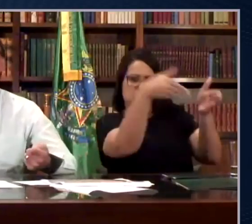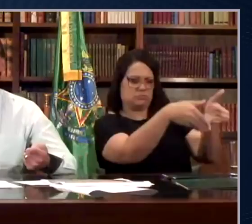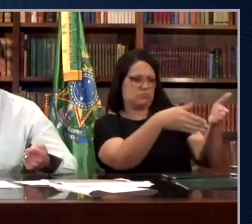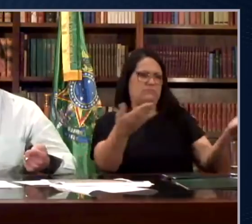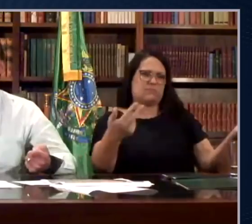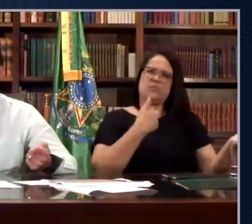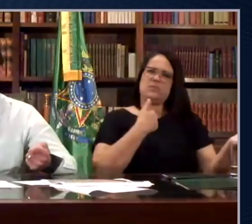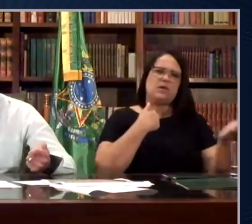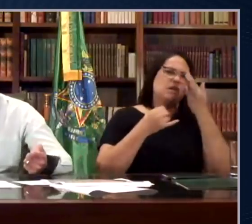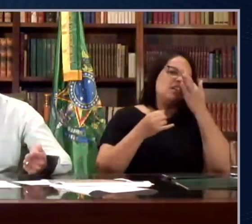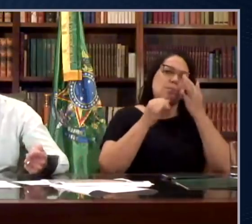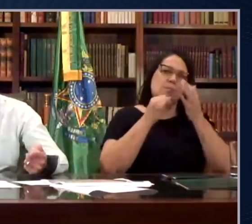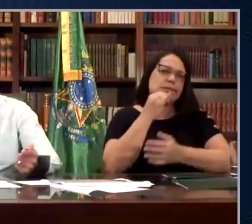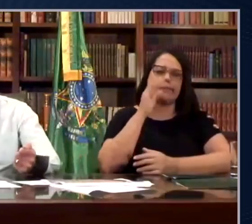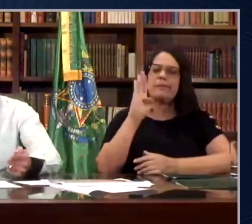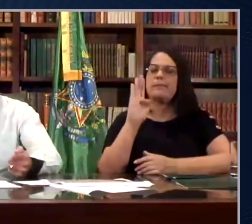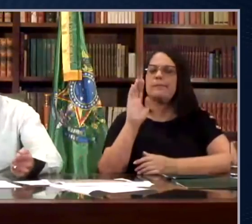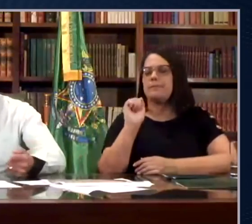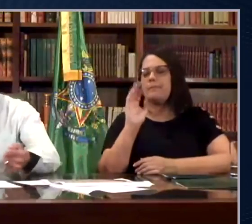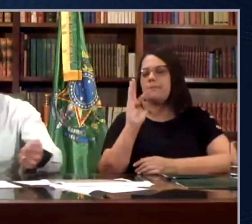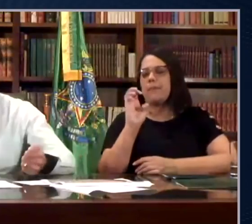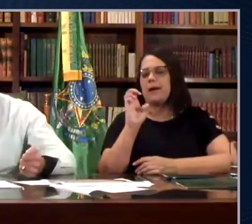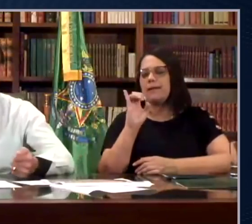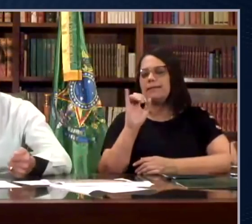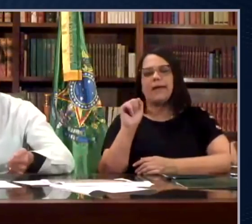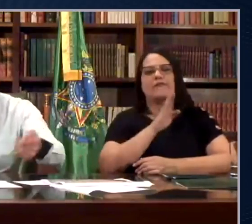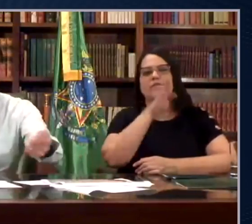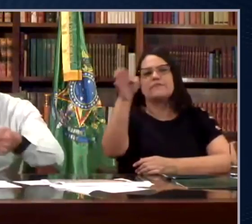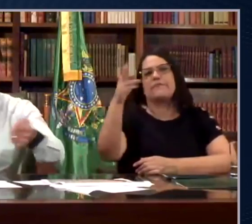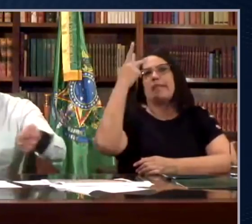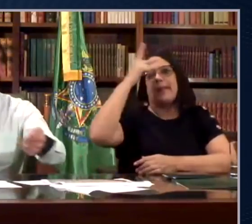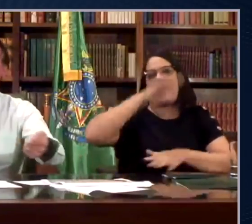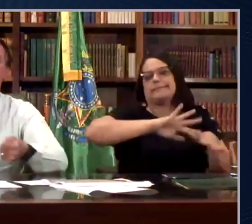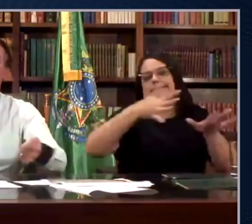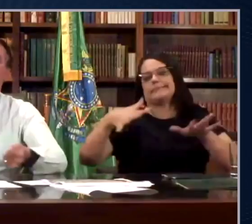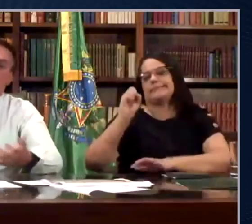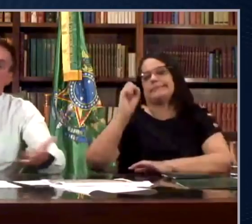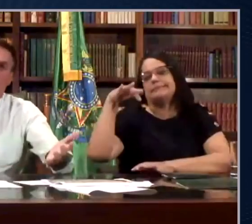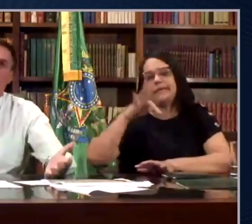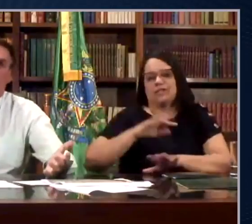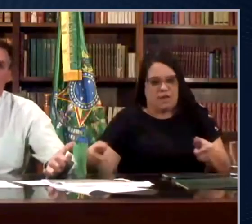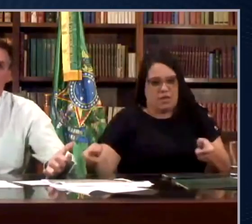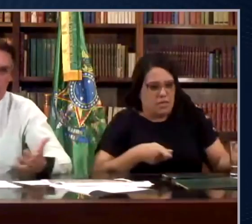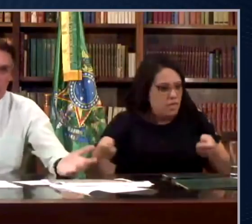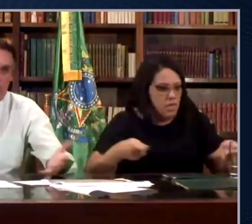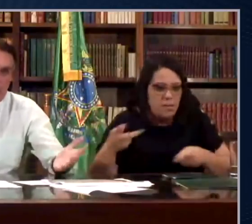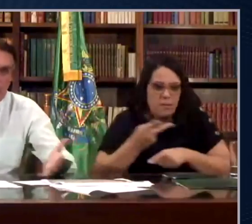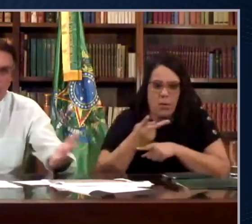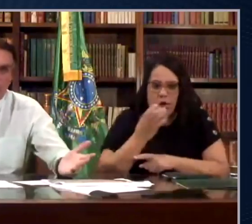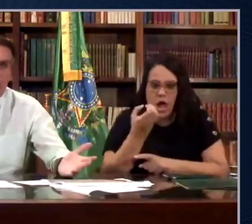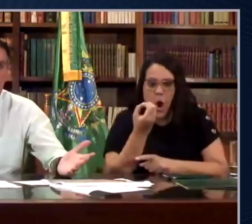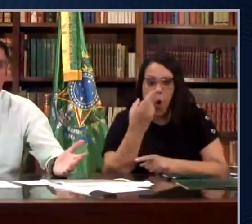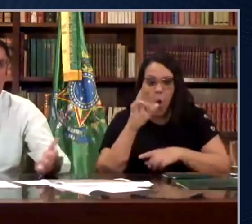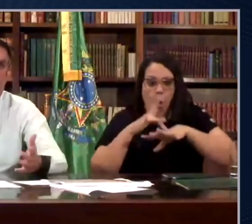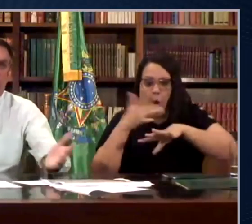uma bateia e ir lá para a praia de São Vicente ou de Santos para ver se acha ouro na areia. Você não vai achar. Você não vai achar,